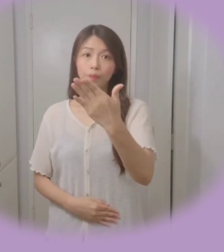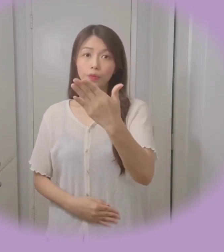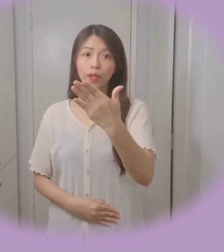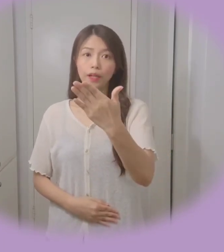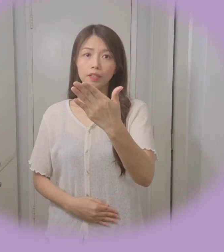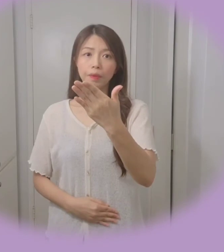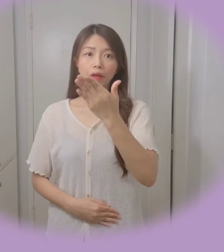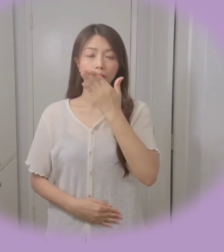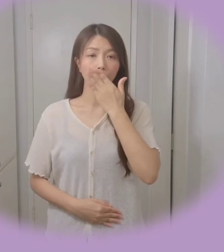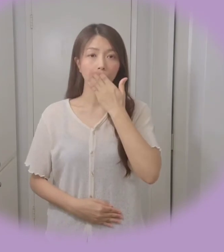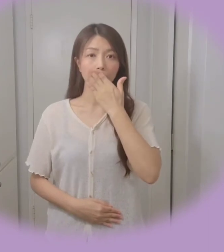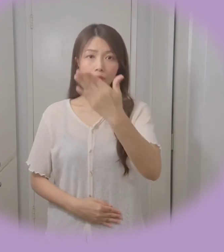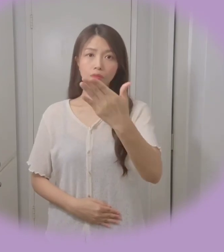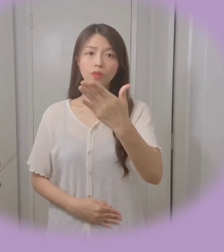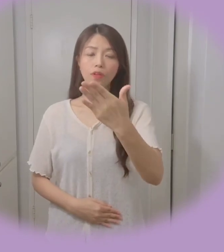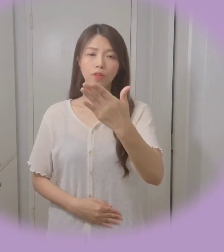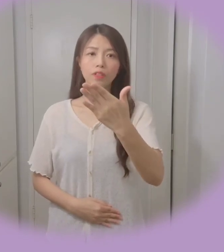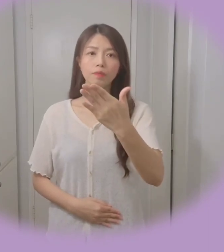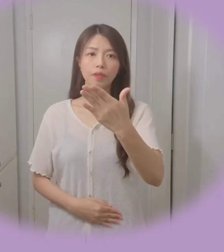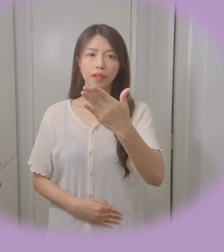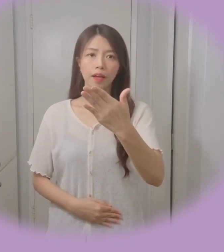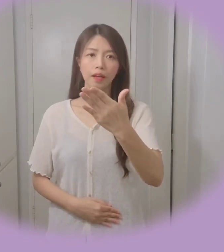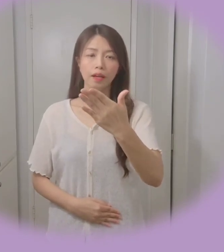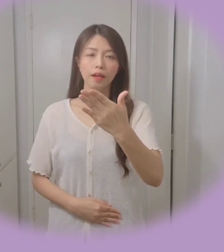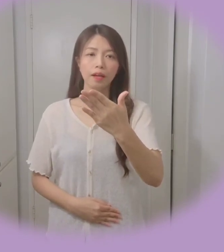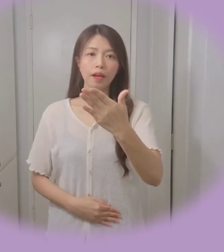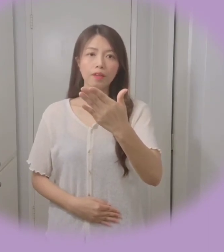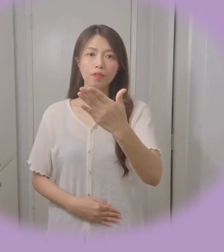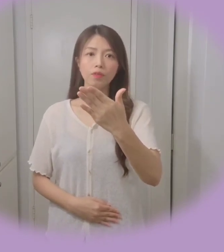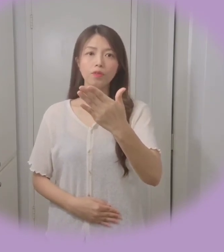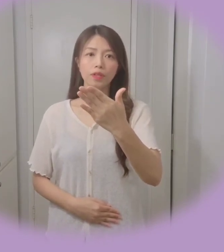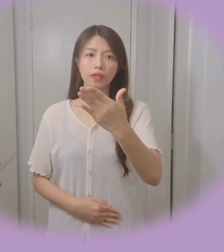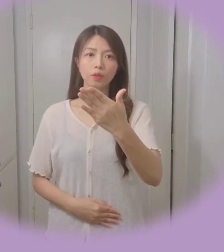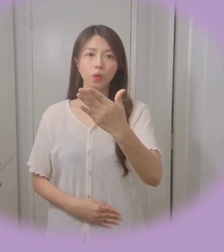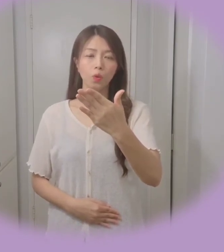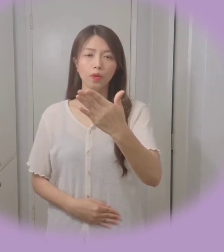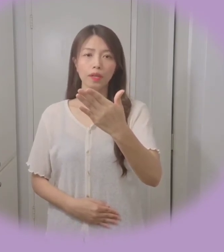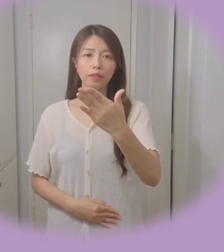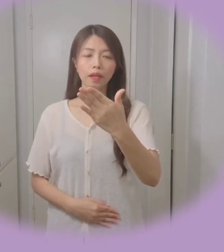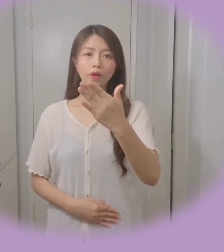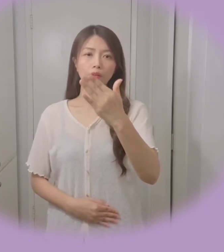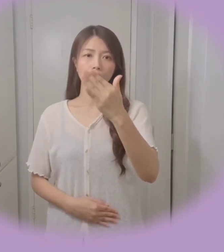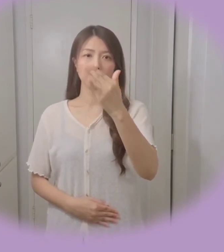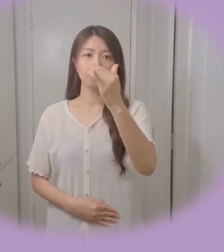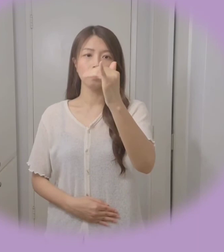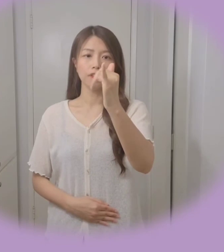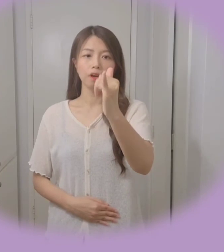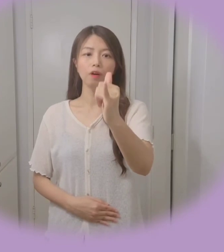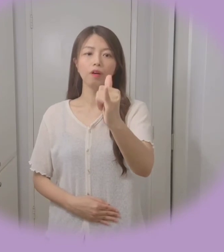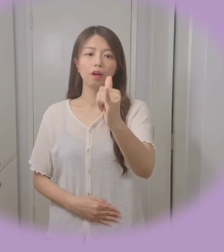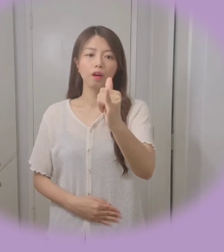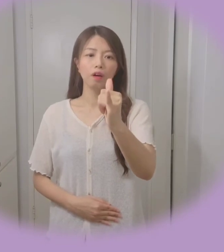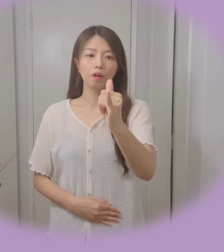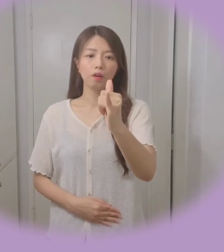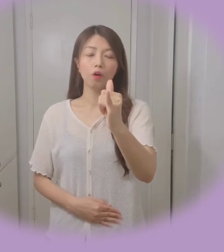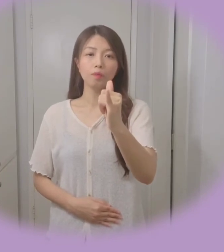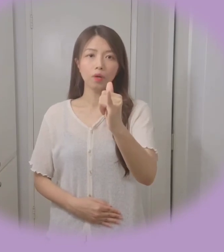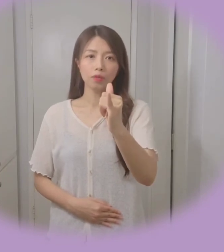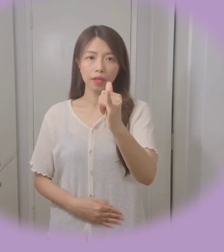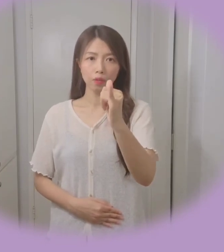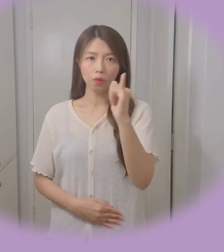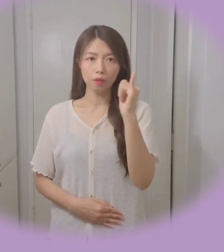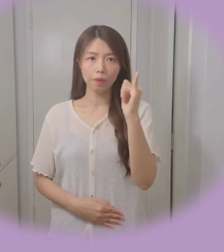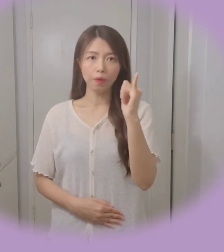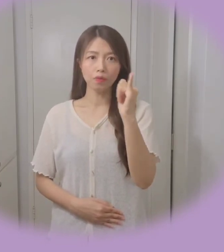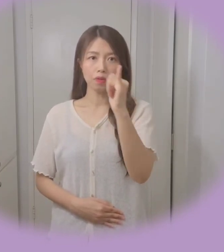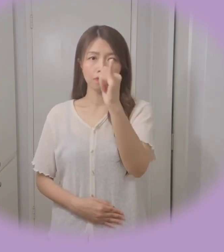댔다가 앞으로 나가시면 뭐뭐 할 수, 이런 뜻입니다. 할 수 있도록, 있다라고 하는 뜻의 수어는요,